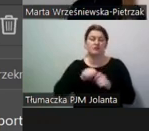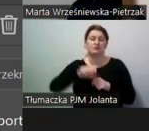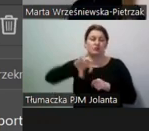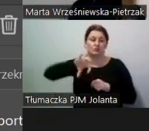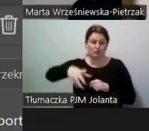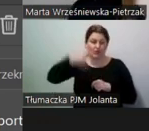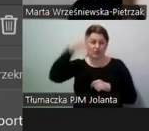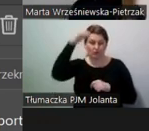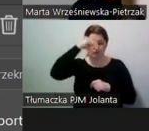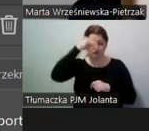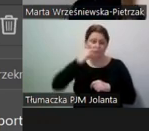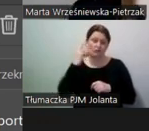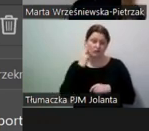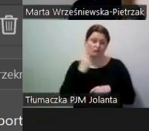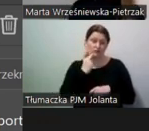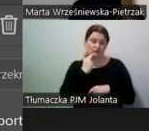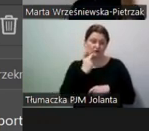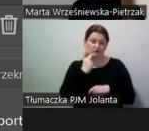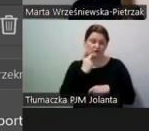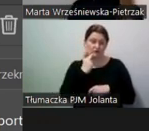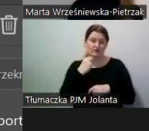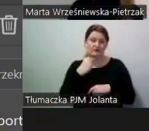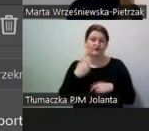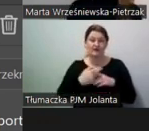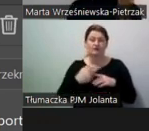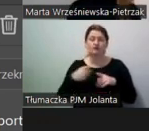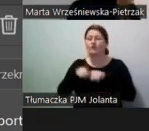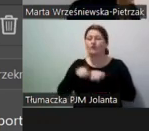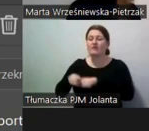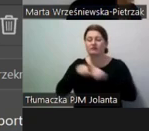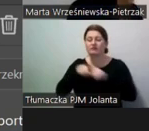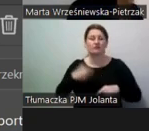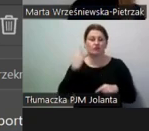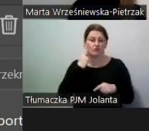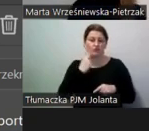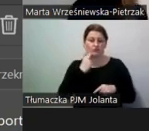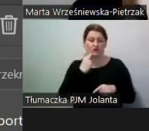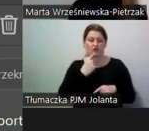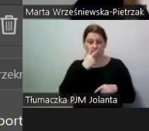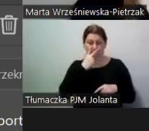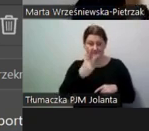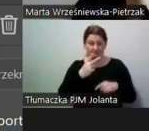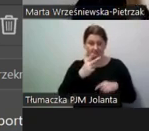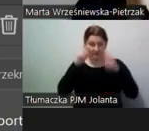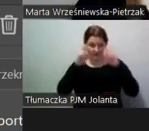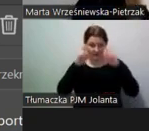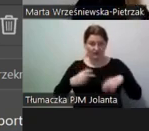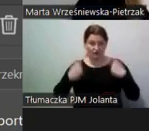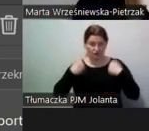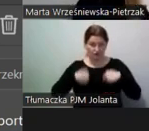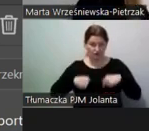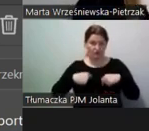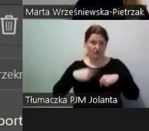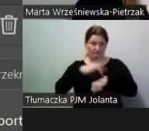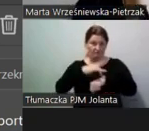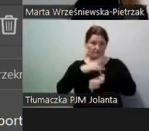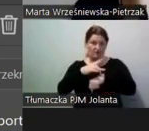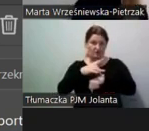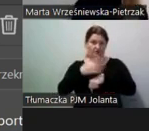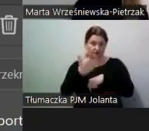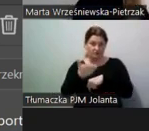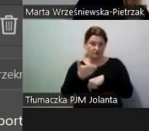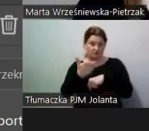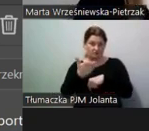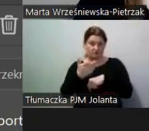uczniów niesłyszących, niesłyszących rówieśników i widzimy, że akurat tutaj badana osoba wypadła na tle